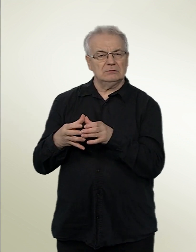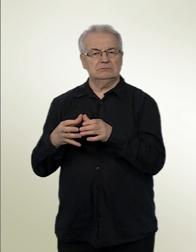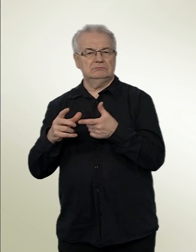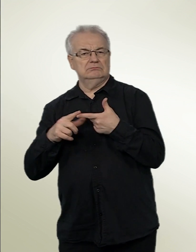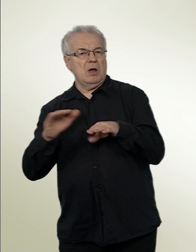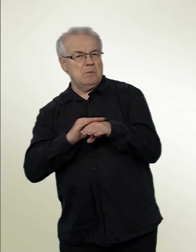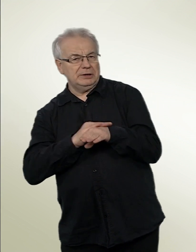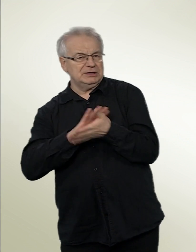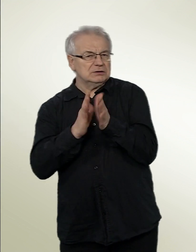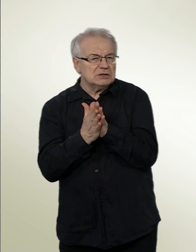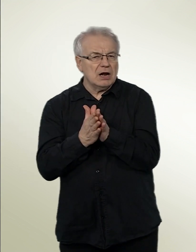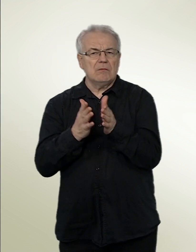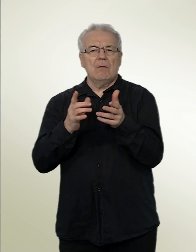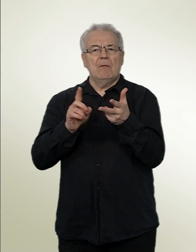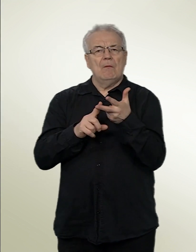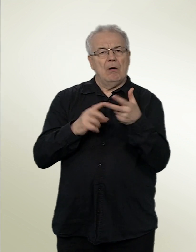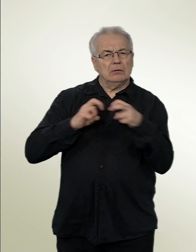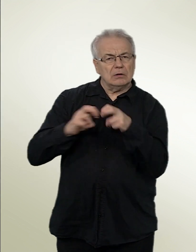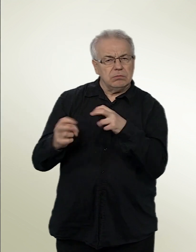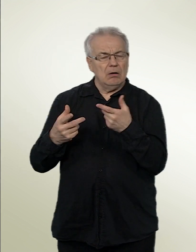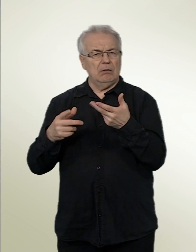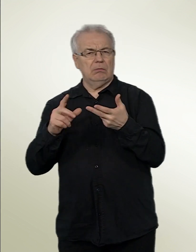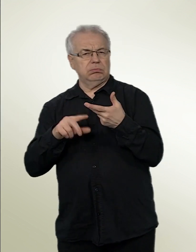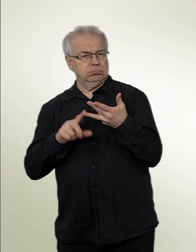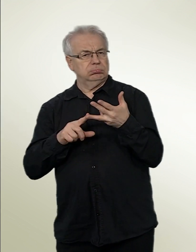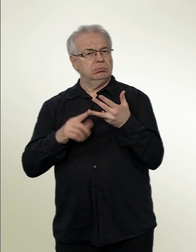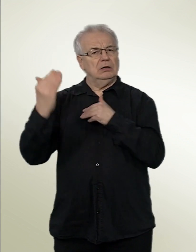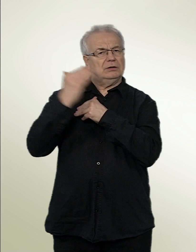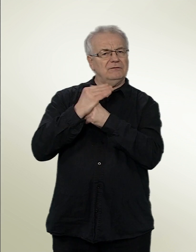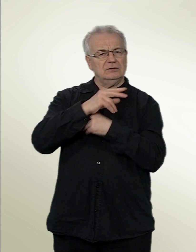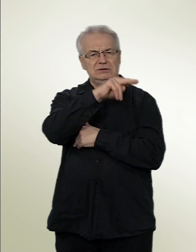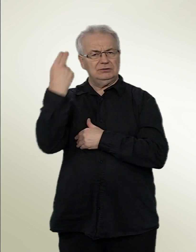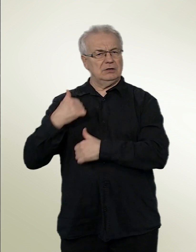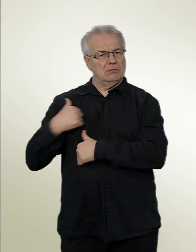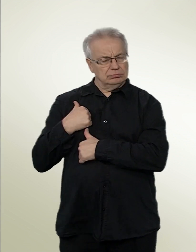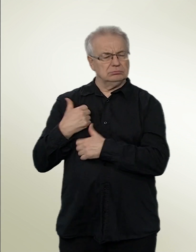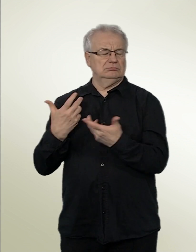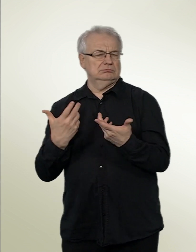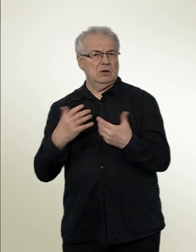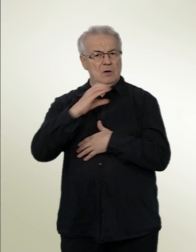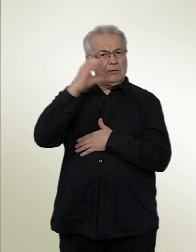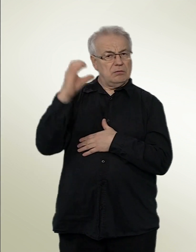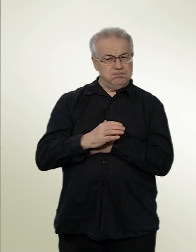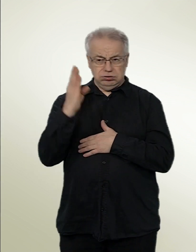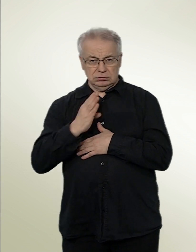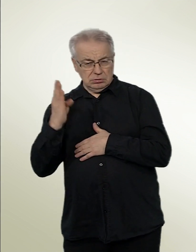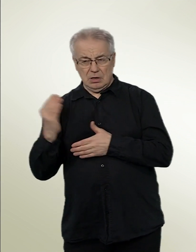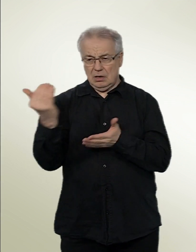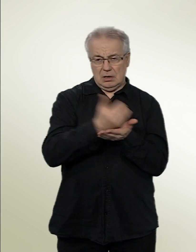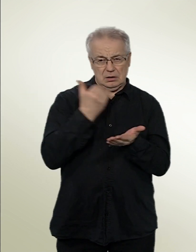la politique sociale, des transports et de la défense nationale. La Confédération a besoin des recettes provenant de ces